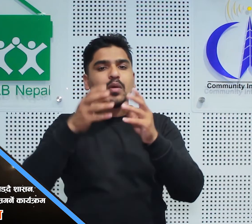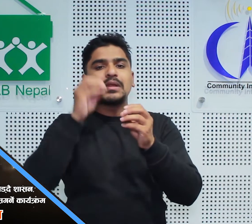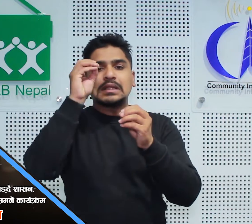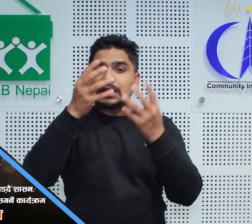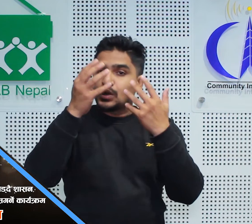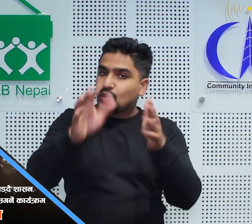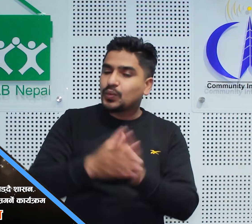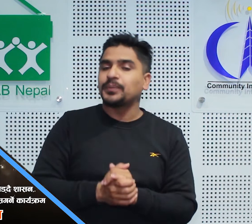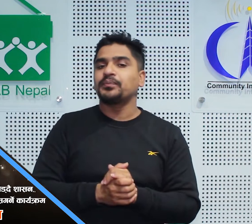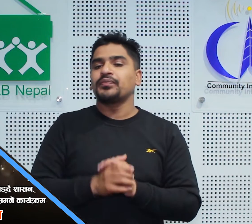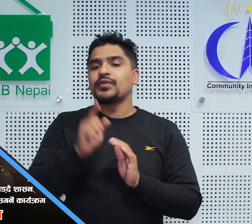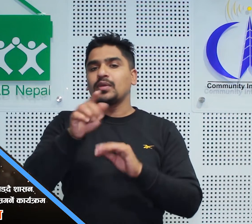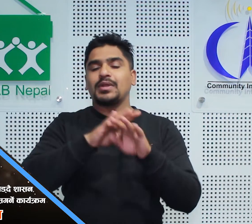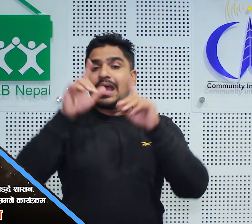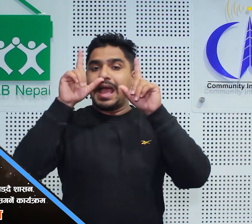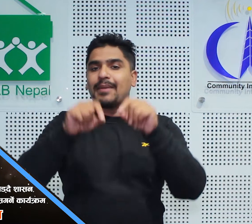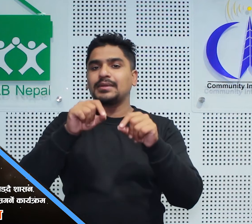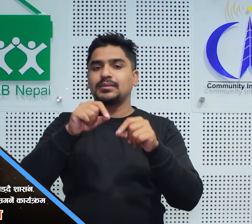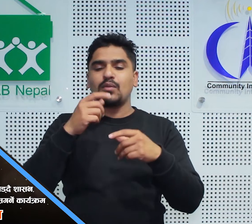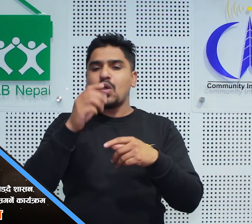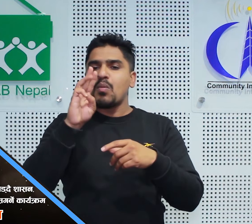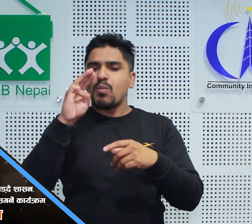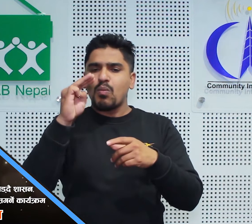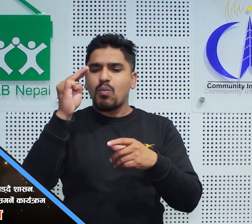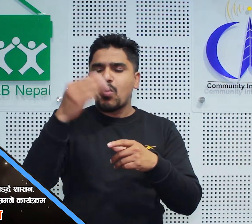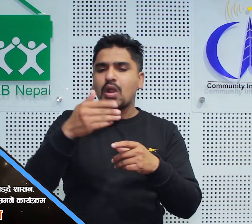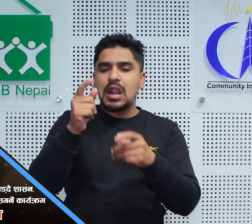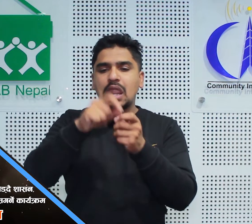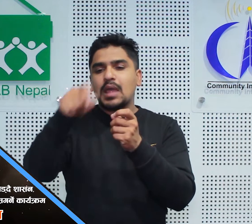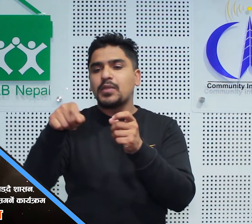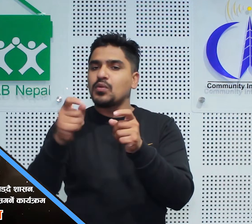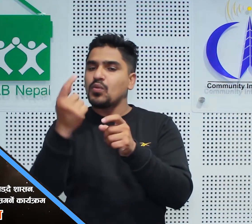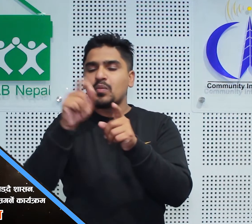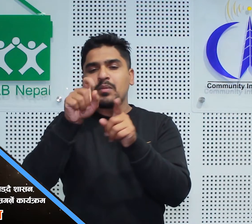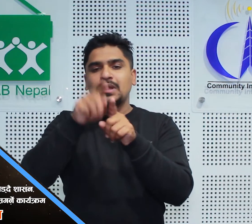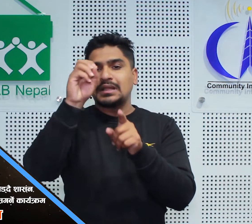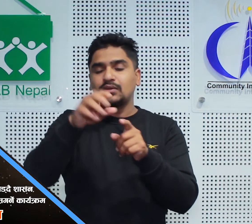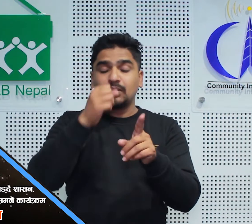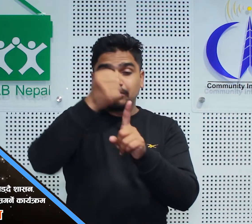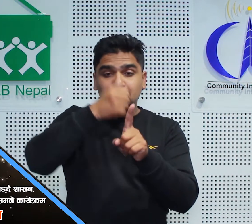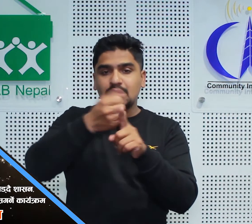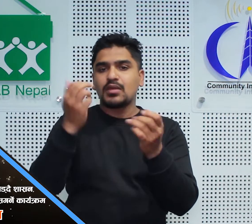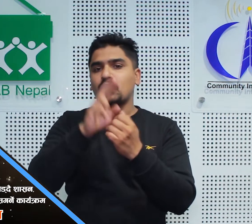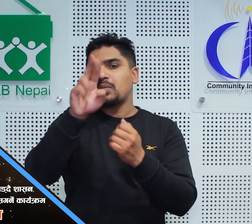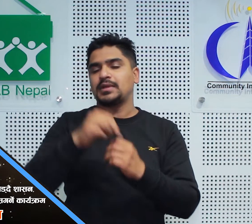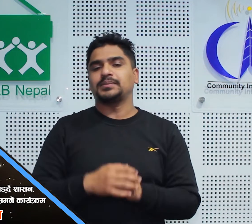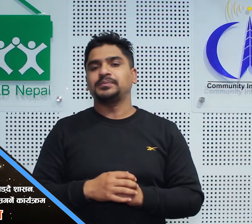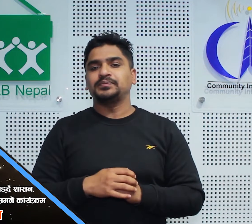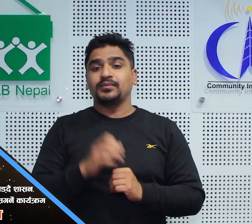गरायौँ, तपाईँहरूलाई आवश्यक पर्दा मल बिउ पनि उपलब्ध गराउँछौँ। अब तपाईँहरूले मेहनत गर्नुपर्ने हुन्छ, तरकारी